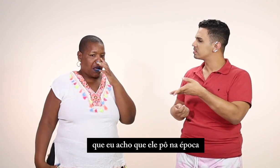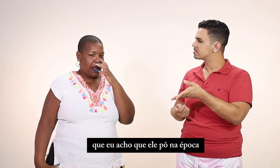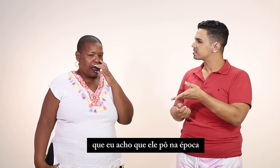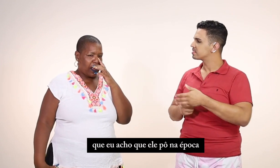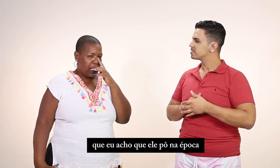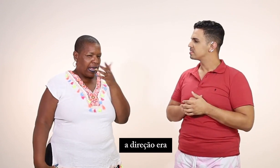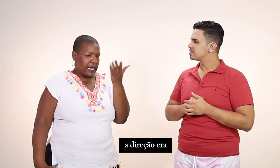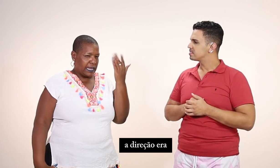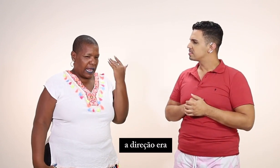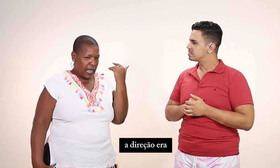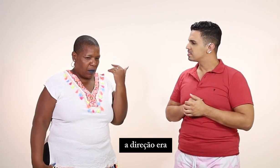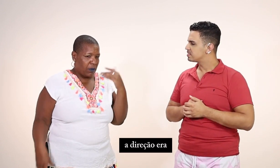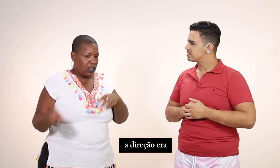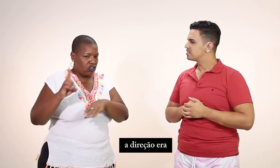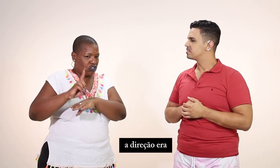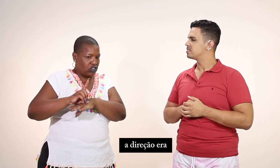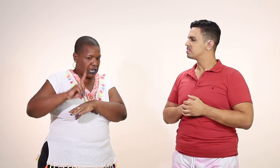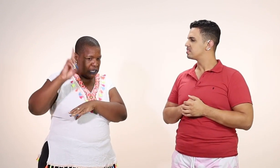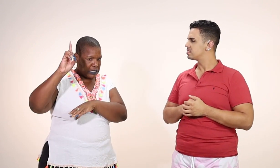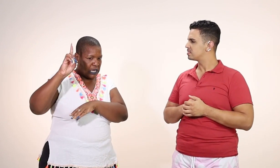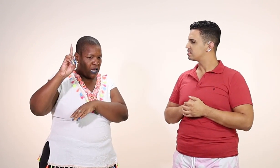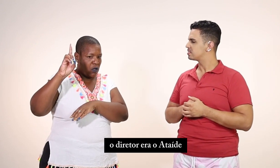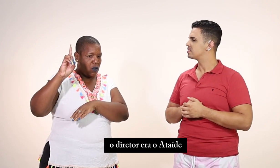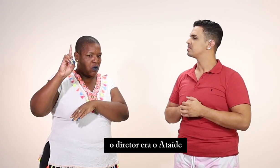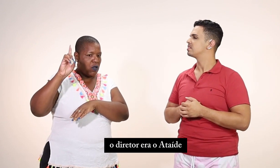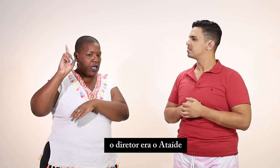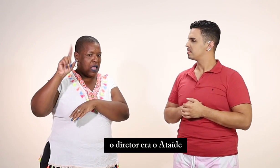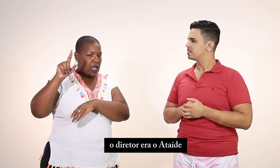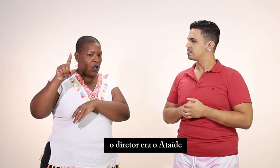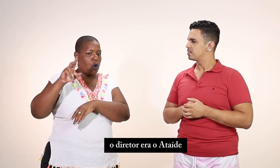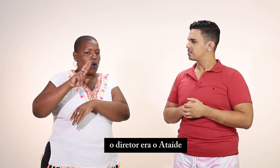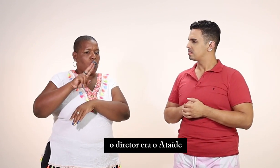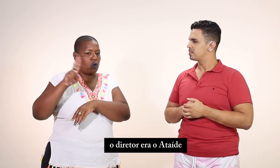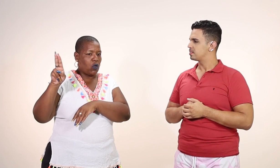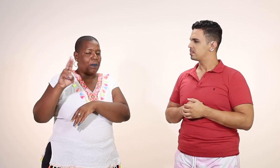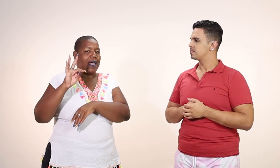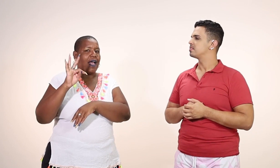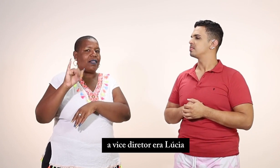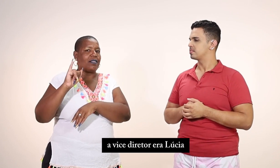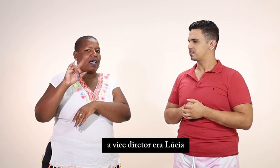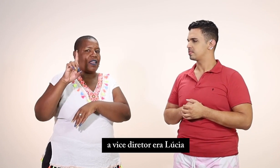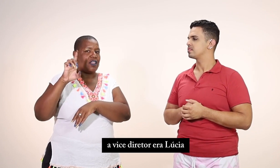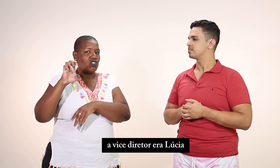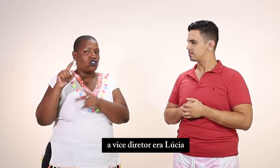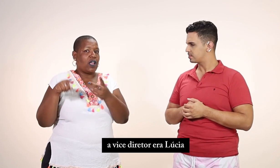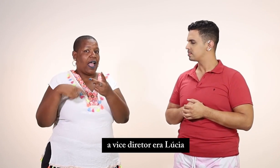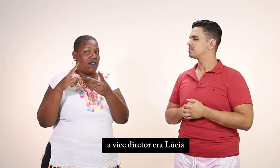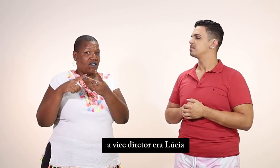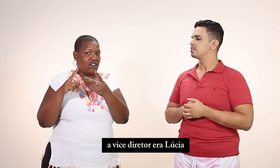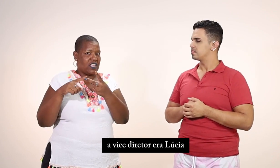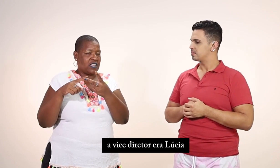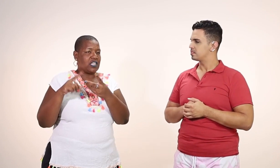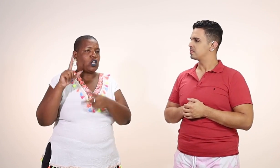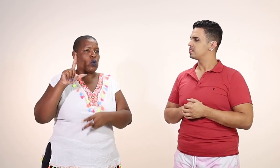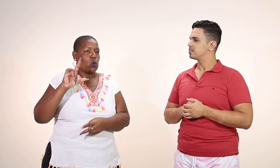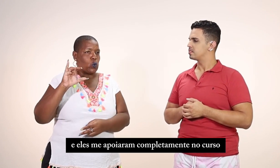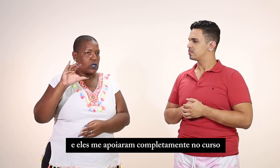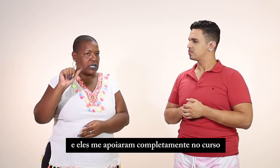importante. época a direção era, o diretor era o Ataíde, a vice-diretora era a Lúcia,